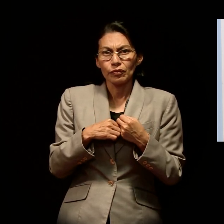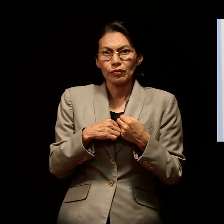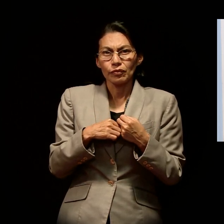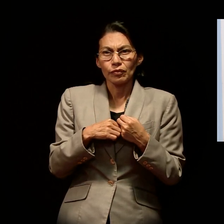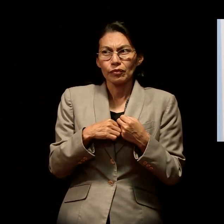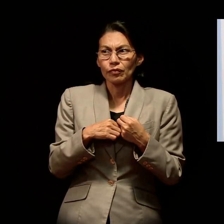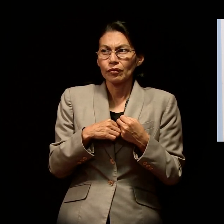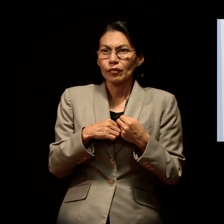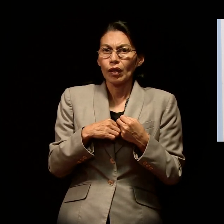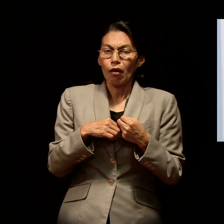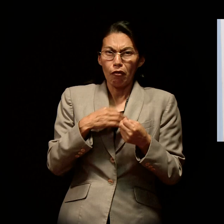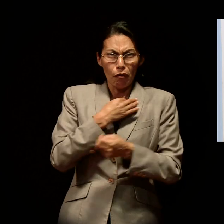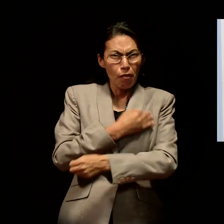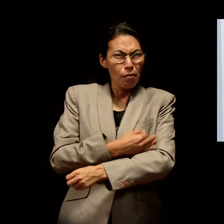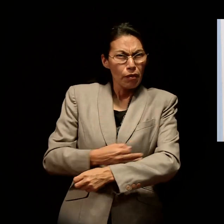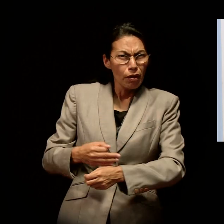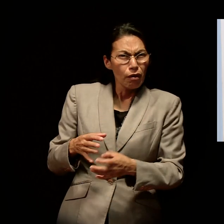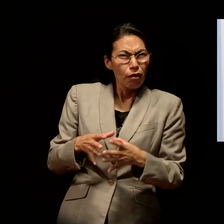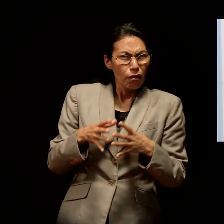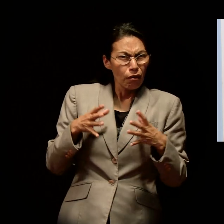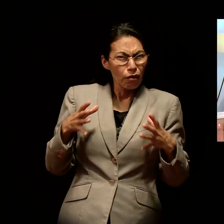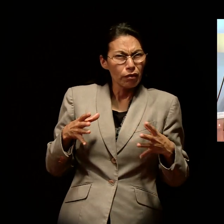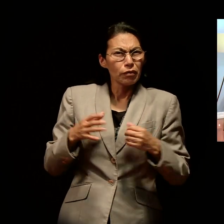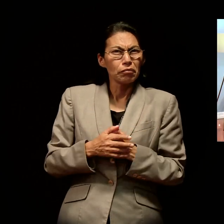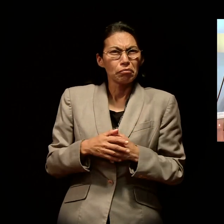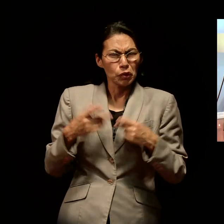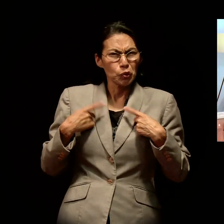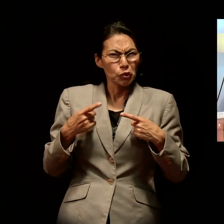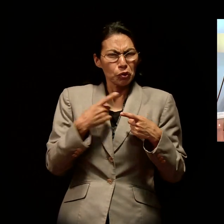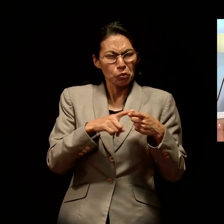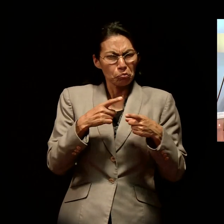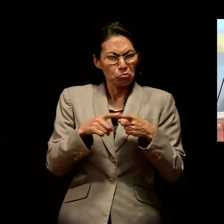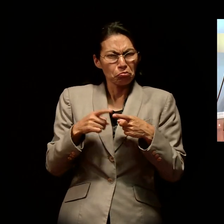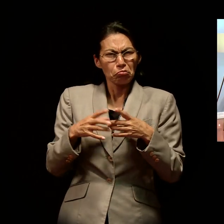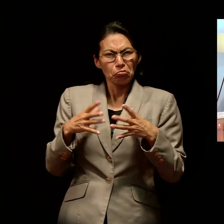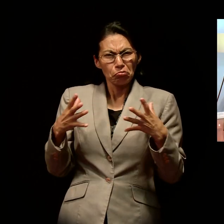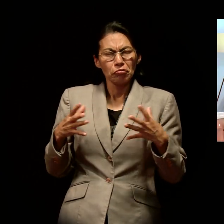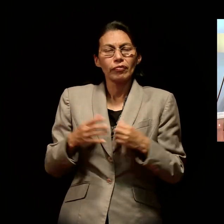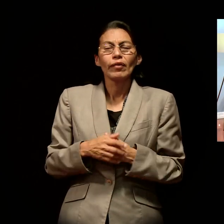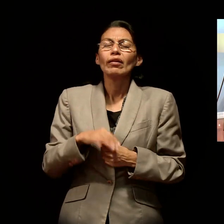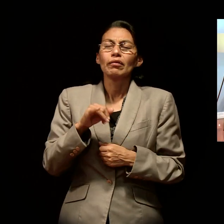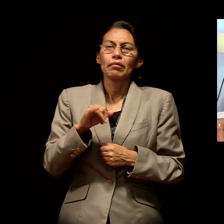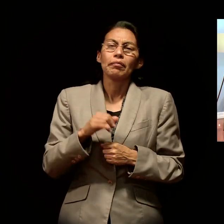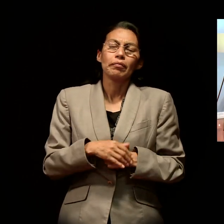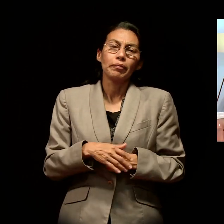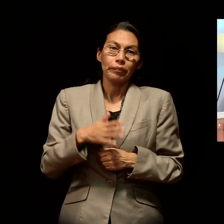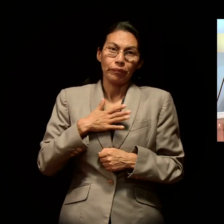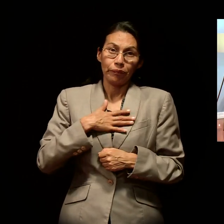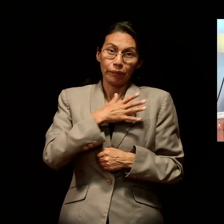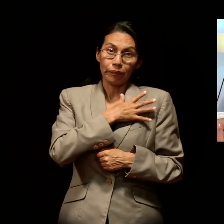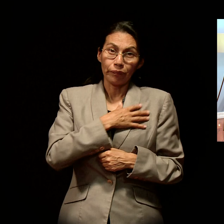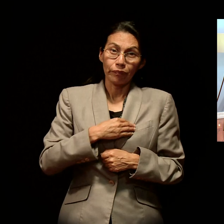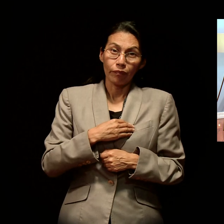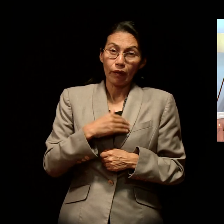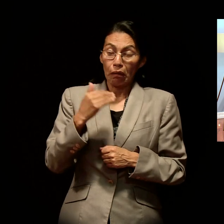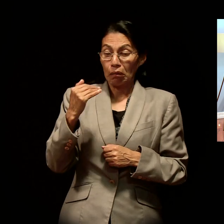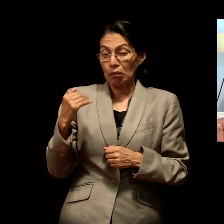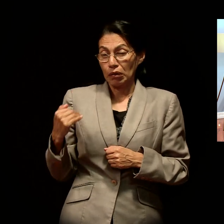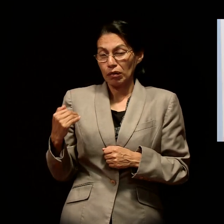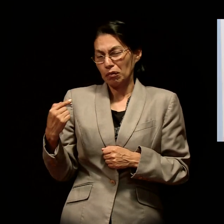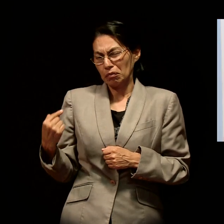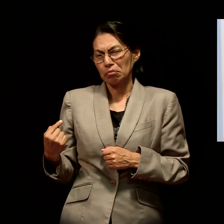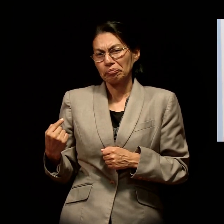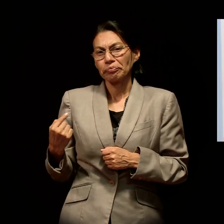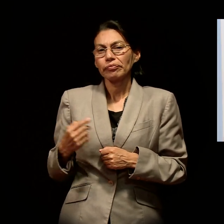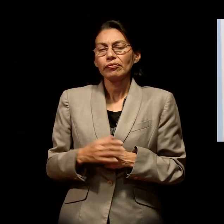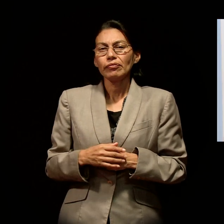ir en Osuna y eduardito ozuna o sea es una familia grande entonces mi hijo menor